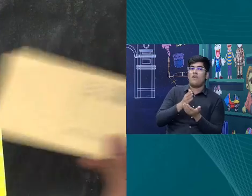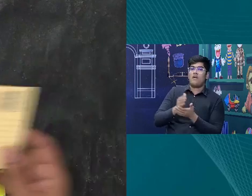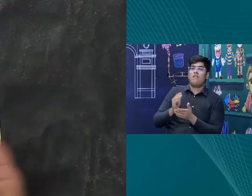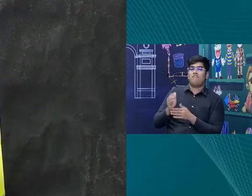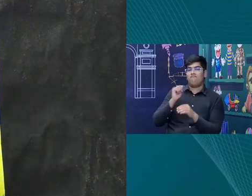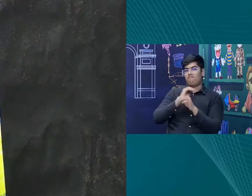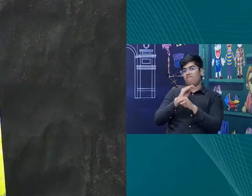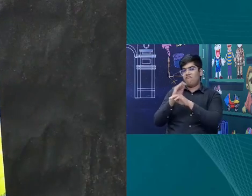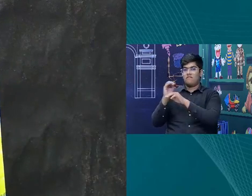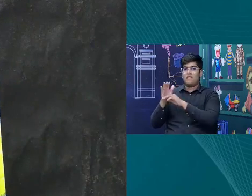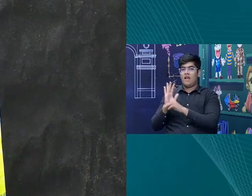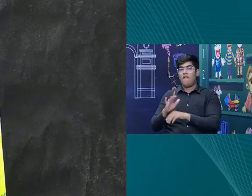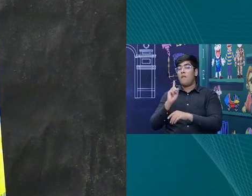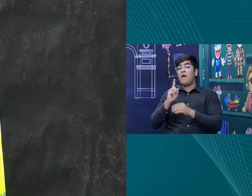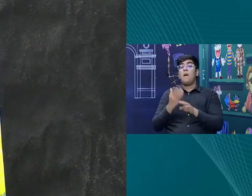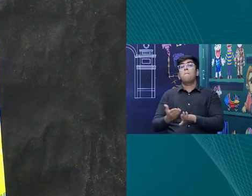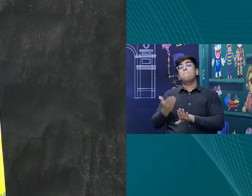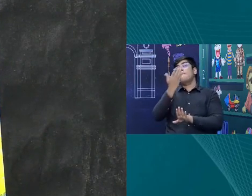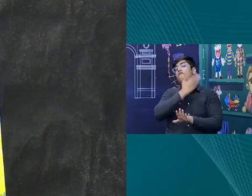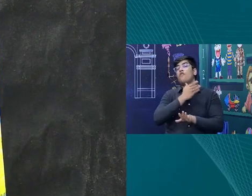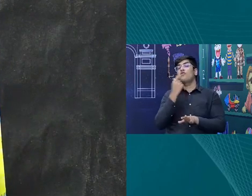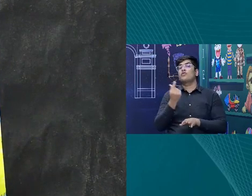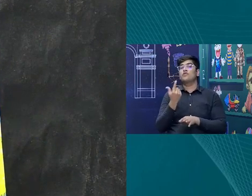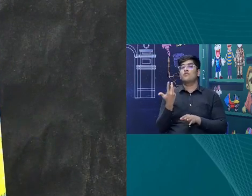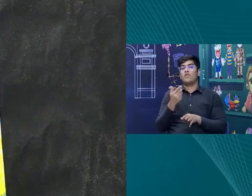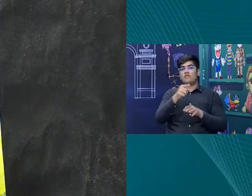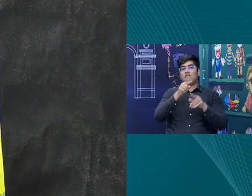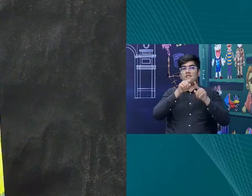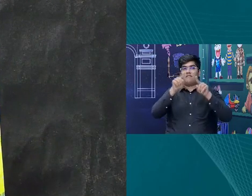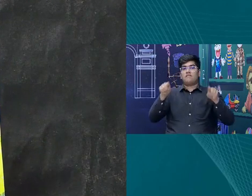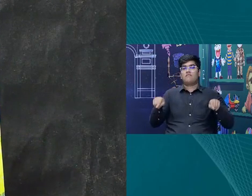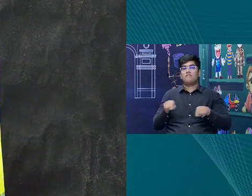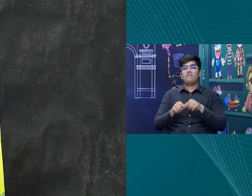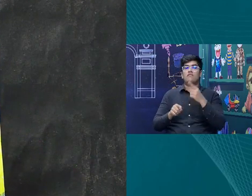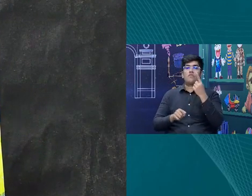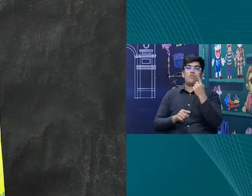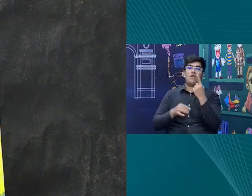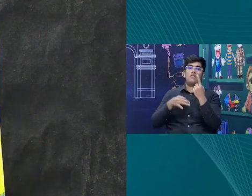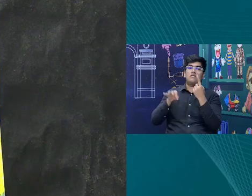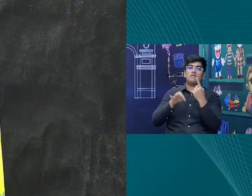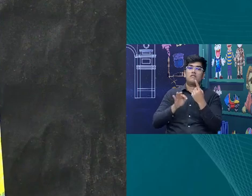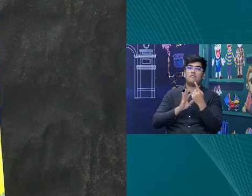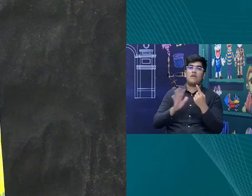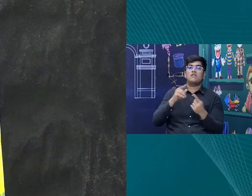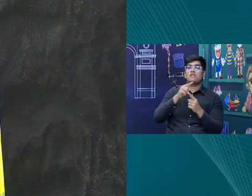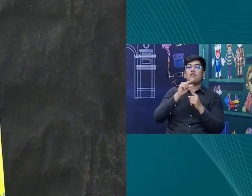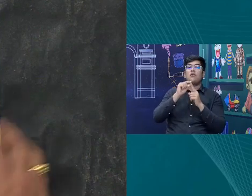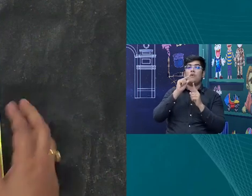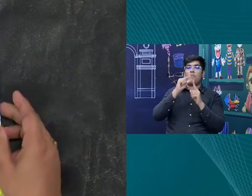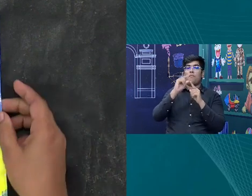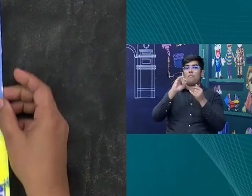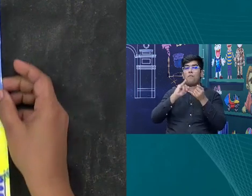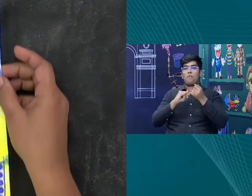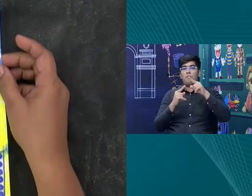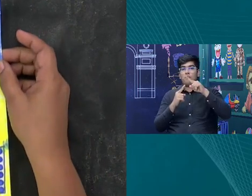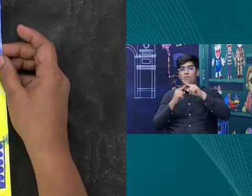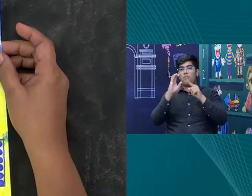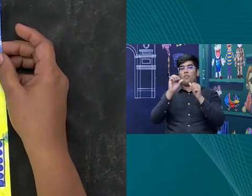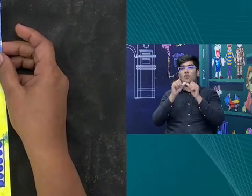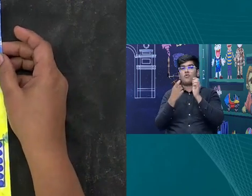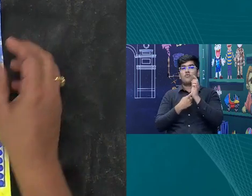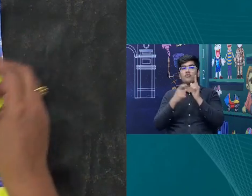किस से बेचते थे, सिरफ इस पोस्कार्ट के माध्यम से, देश के एक कौने से, दूसरे कौने तक हम ये